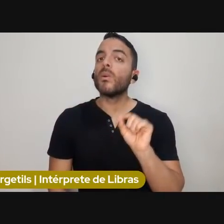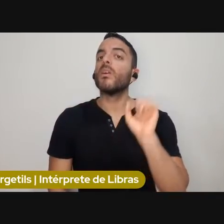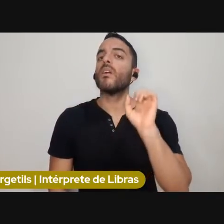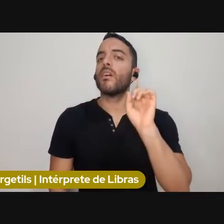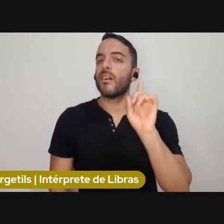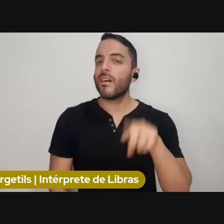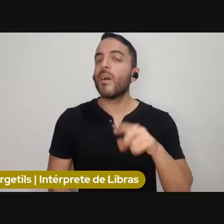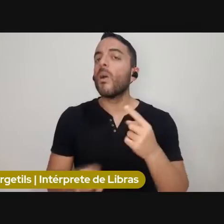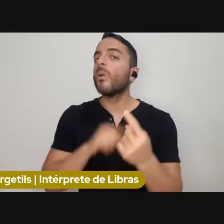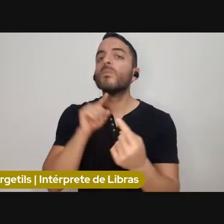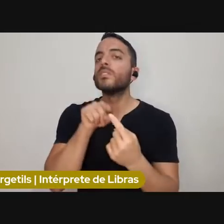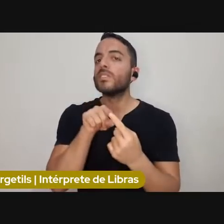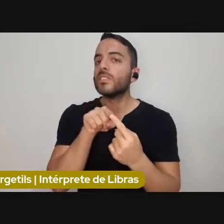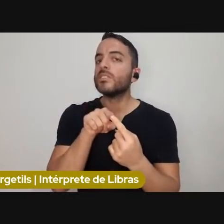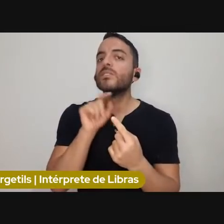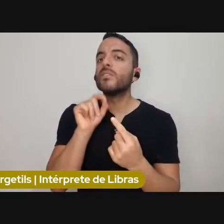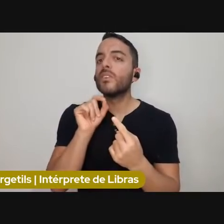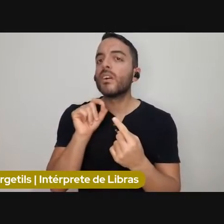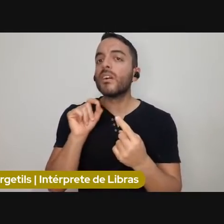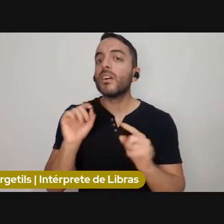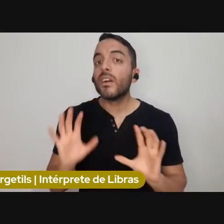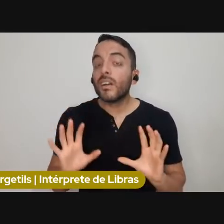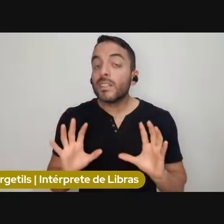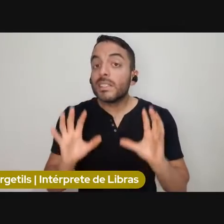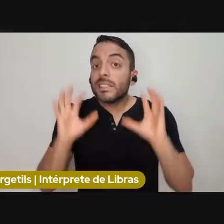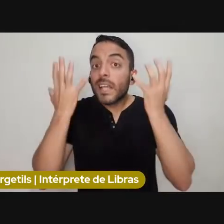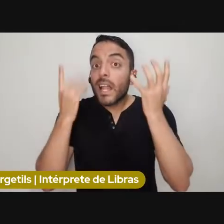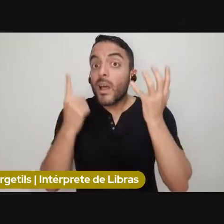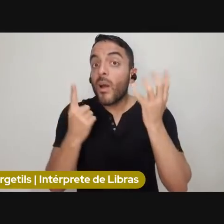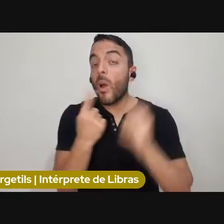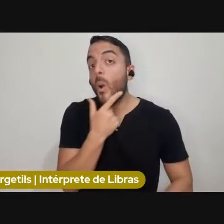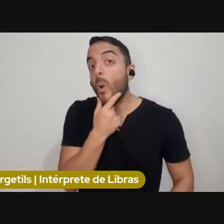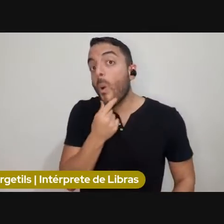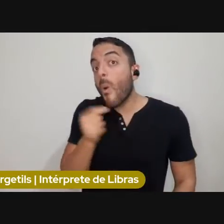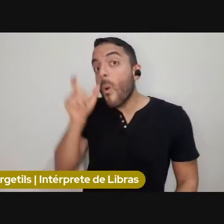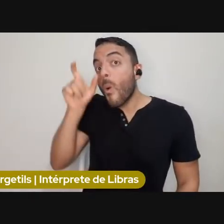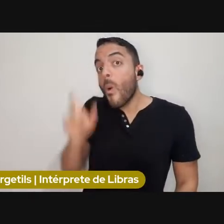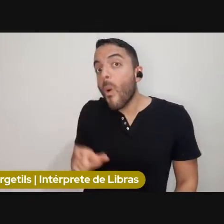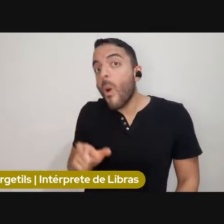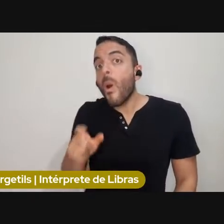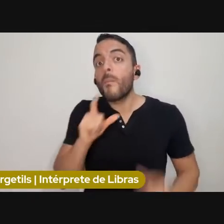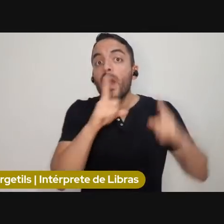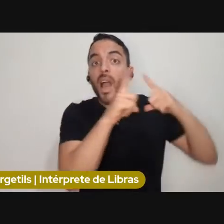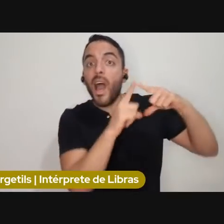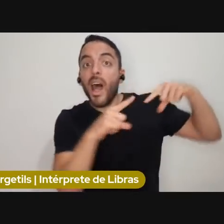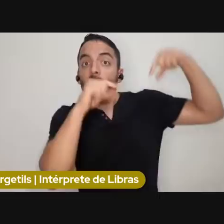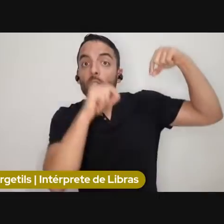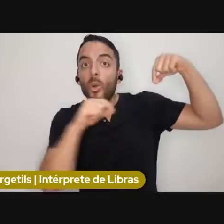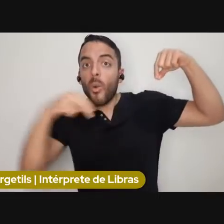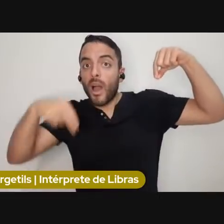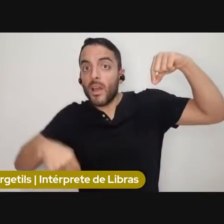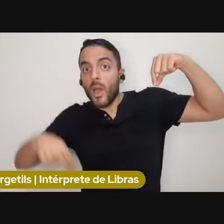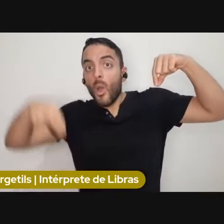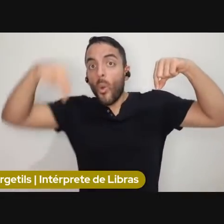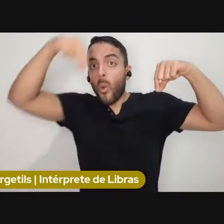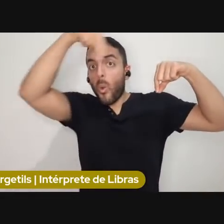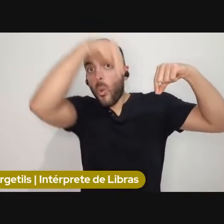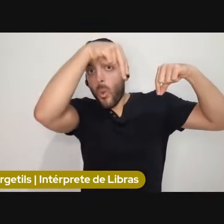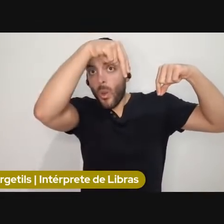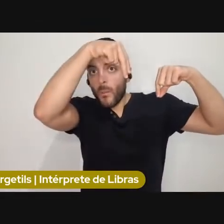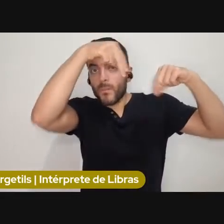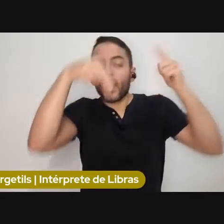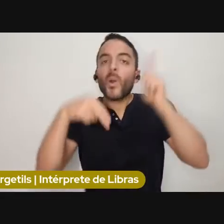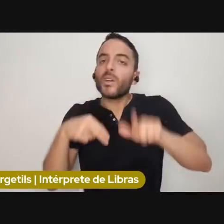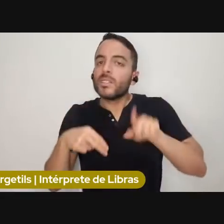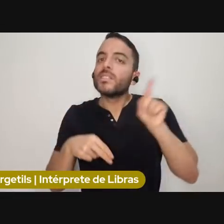a chegada do homem à Lua, o primeiro artefato humano que alcançava